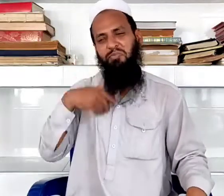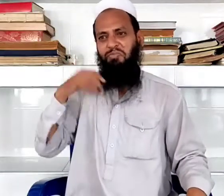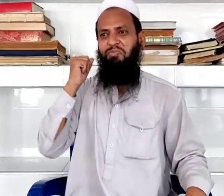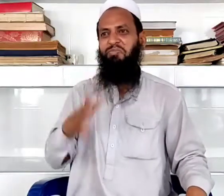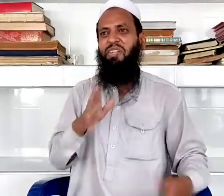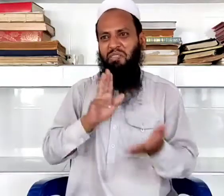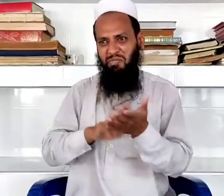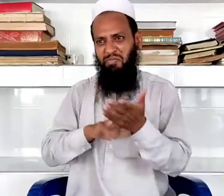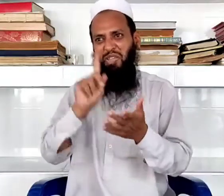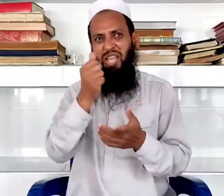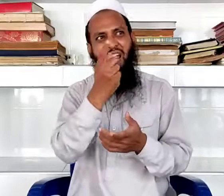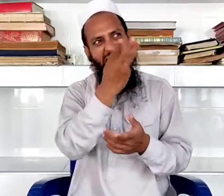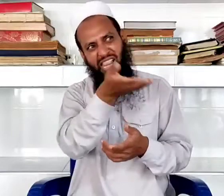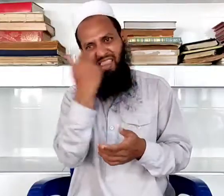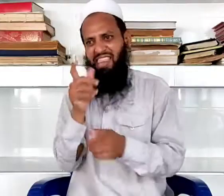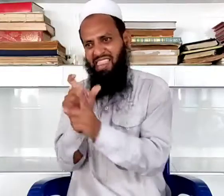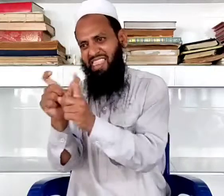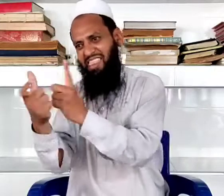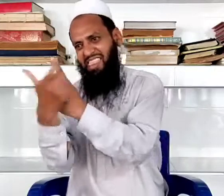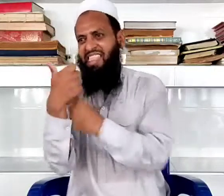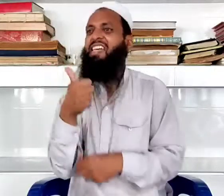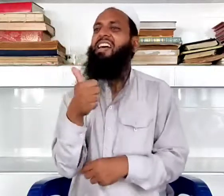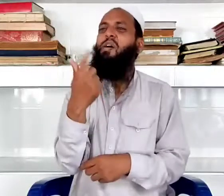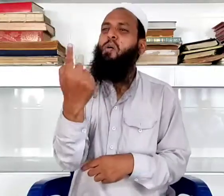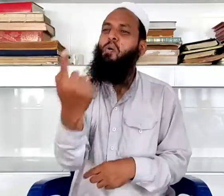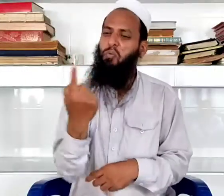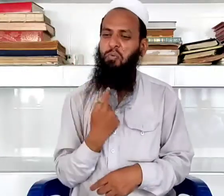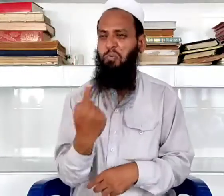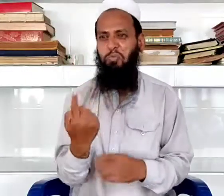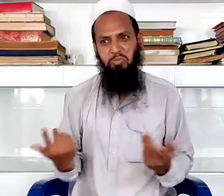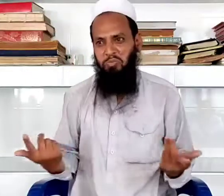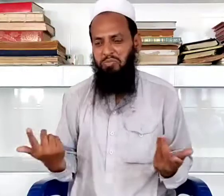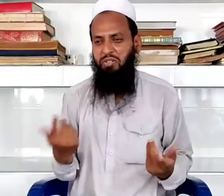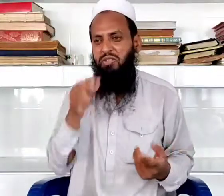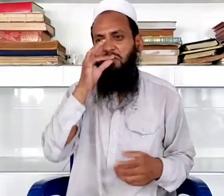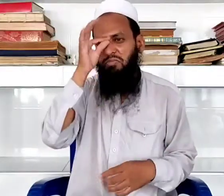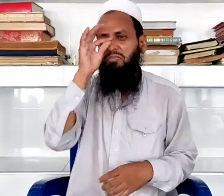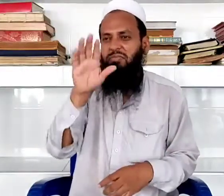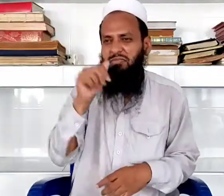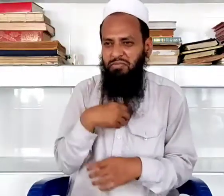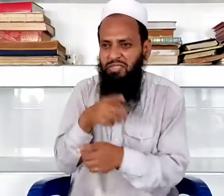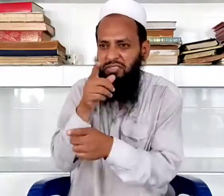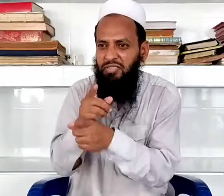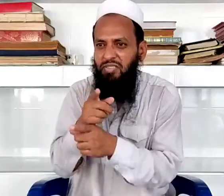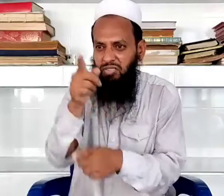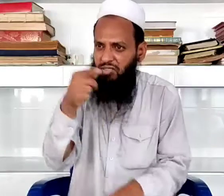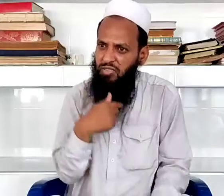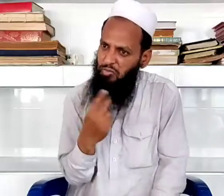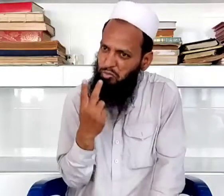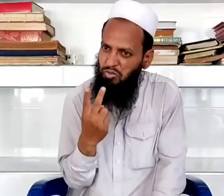ਹੈ, ਇੱਕ ਦਾ ਨਾਮ ਵਲੀਦ ਬਿਨ ਉਤਬਾ ਹੈ, ਇੱਕ ਦਾ ਨਾਮ ਸ਼ੈਬਾ ਬਿਨ ਵਲੀਦ ਹੈ, ਇਹਨਾਂ ਬਦਮਾਸ਼ਾਂ ਨੇ ਆ ਕੇ ਜਦੋਂ ਇਰਾਦਾ ਨੇ ਮੁਵਾਫਕ